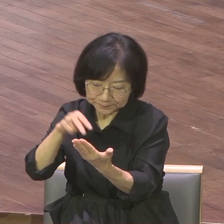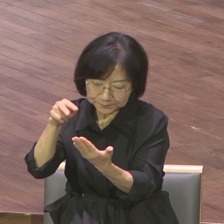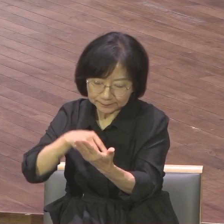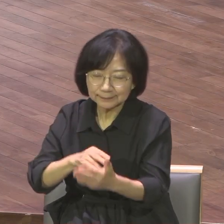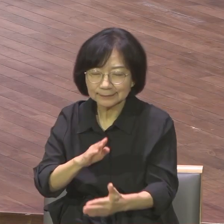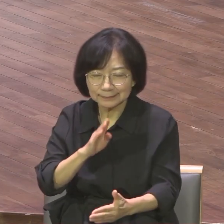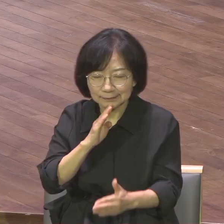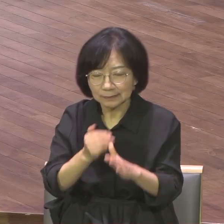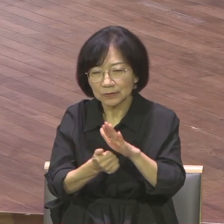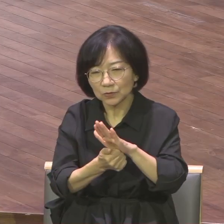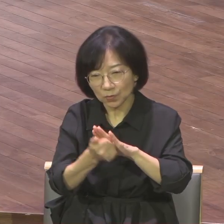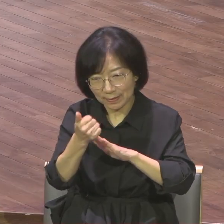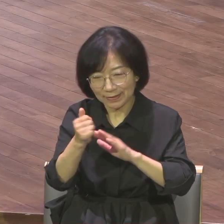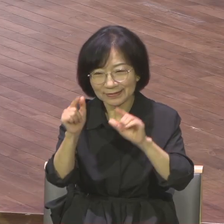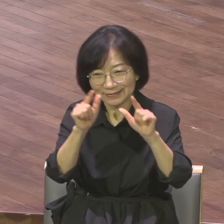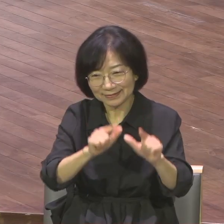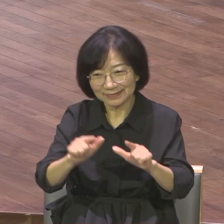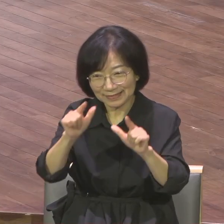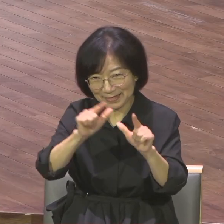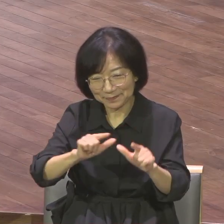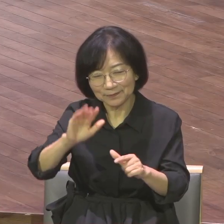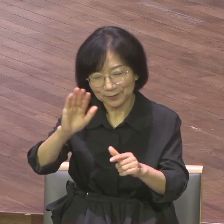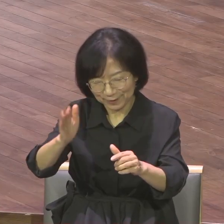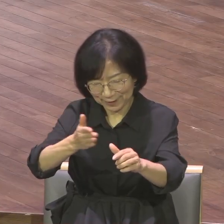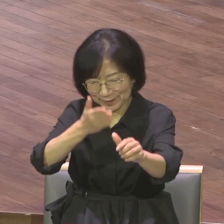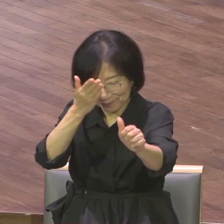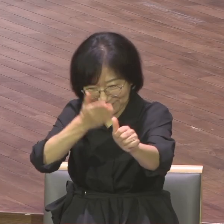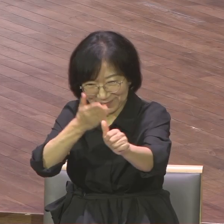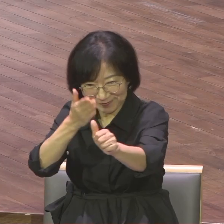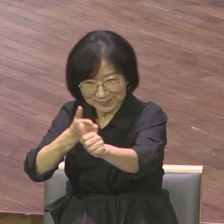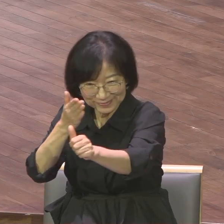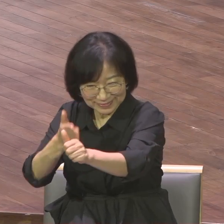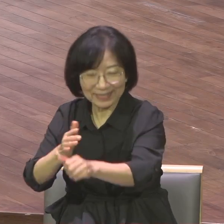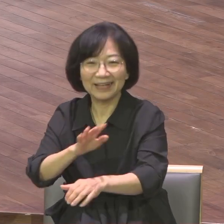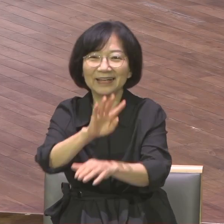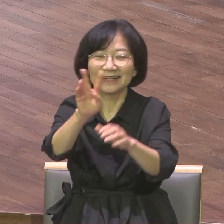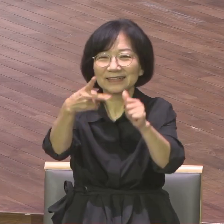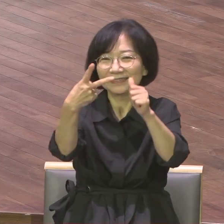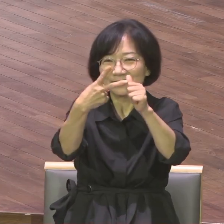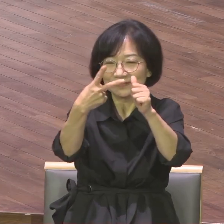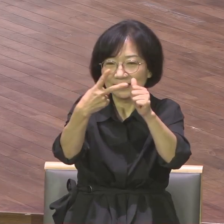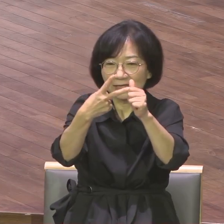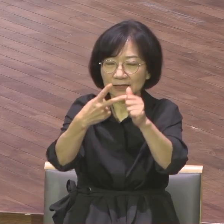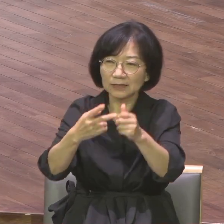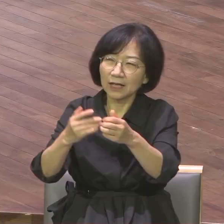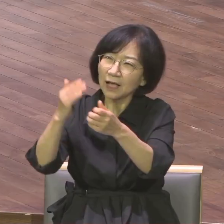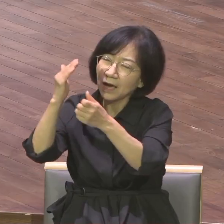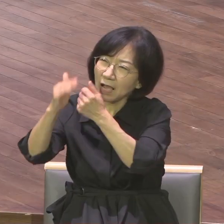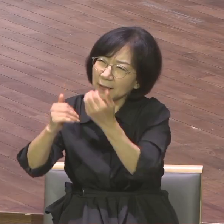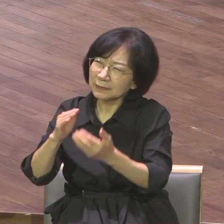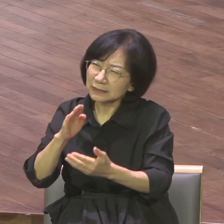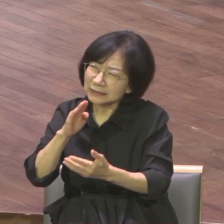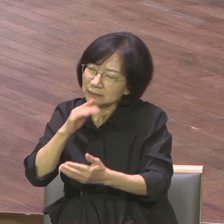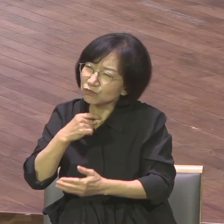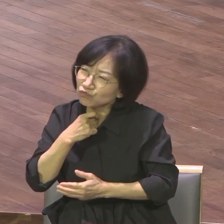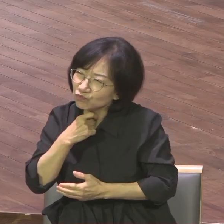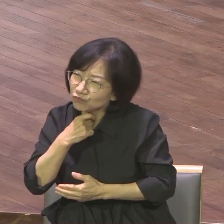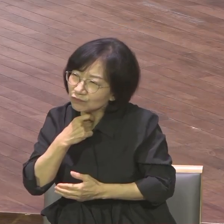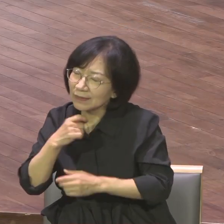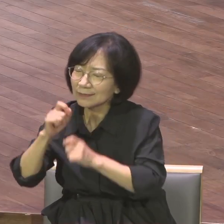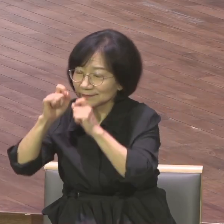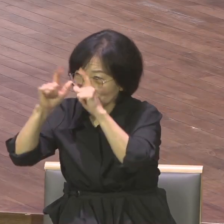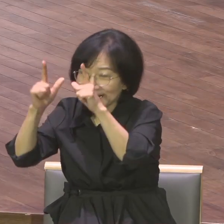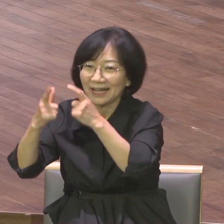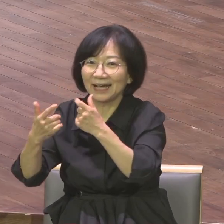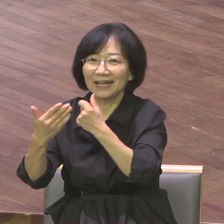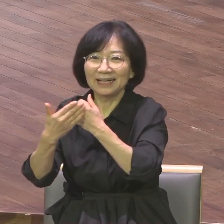사는 영계자 성도 되기를 점으로 축복합니다. 두 번째로 본심을 깨달은 은혜입니다. 33절 봅니다.